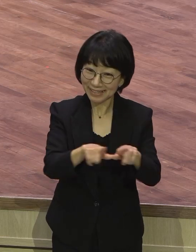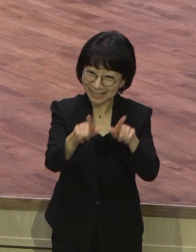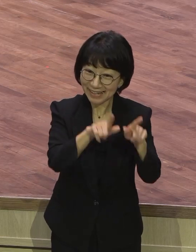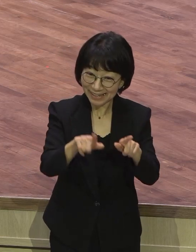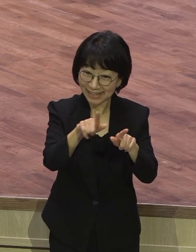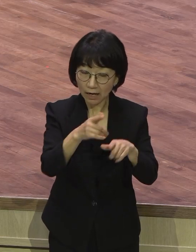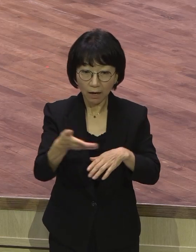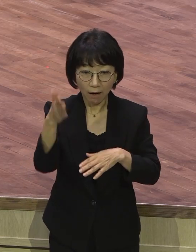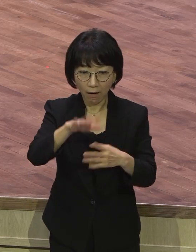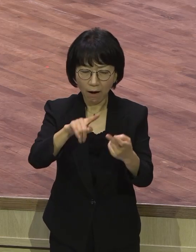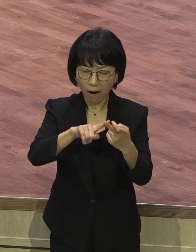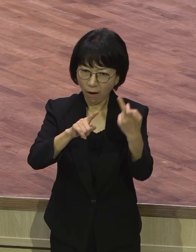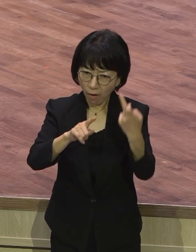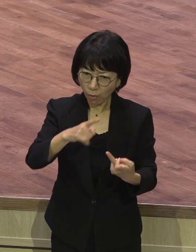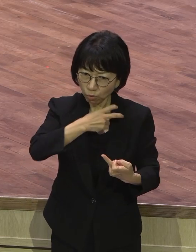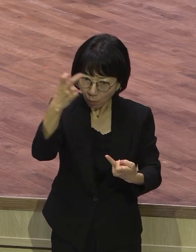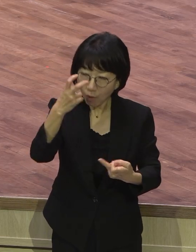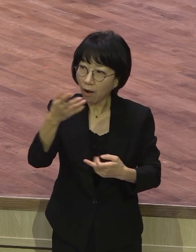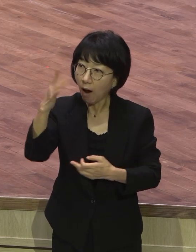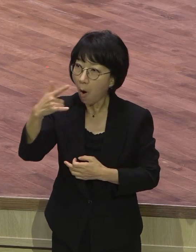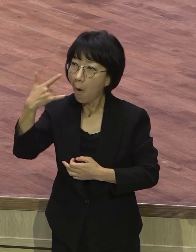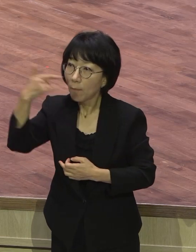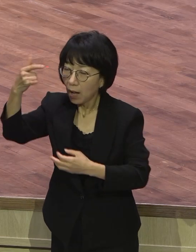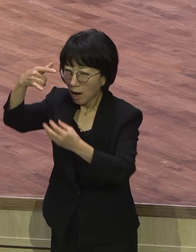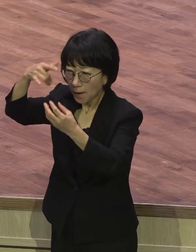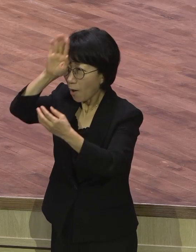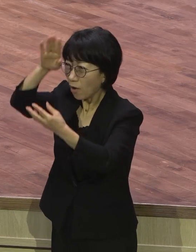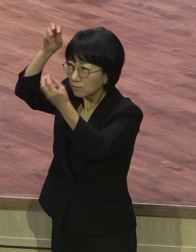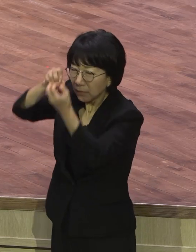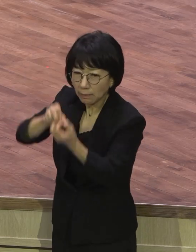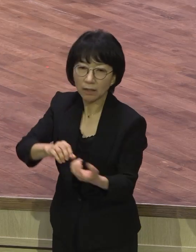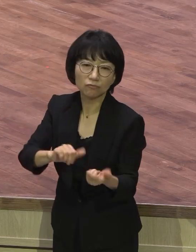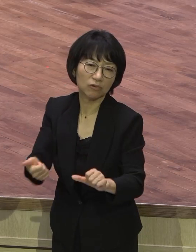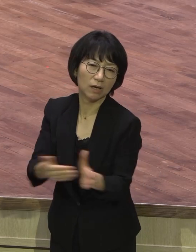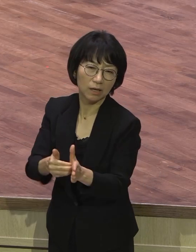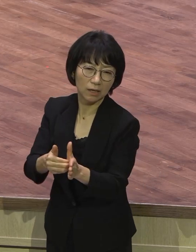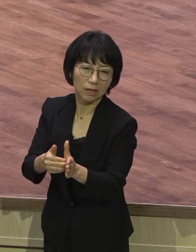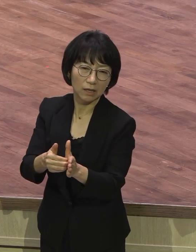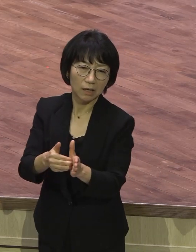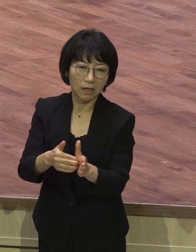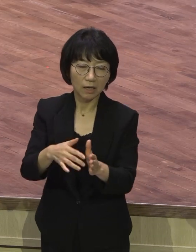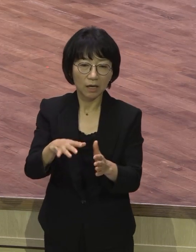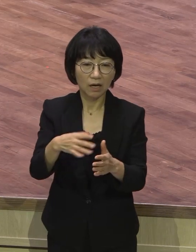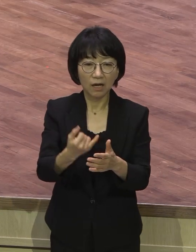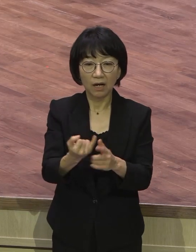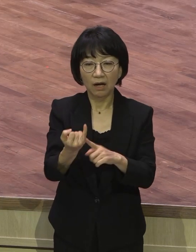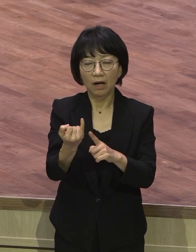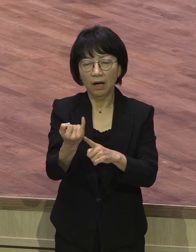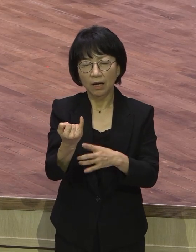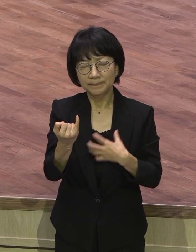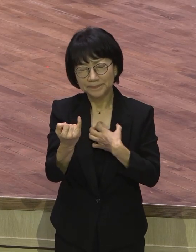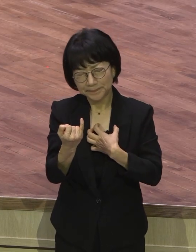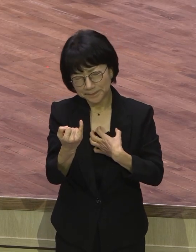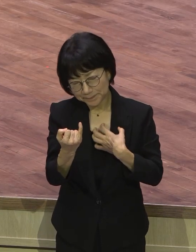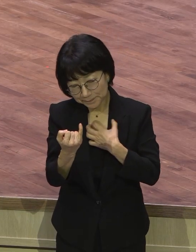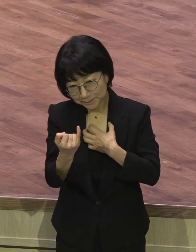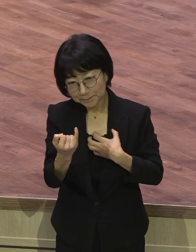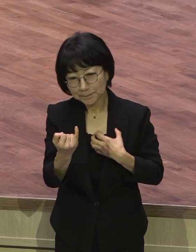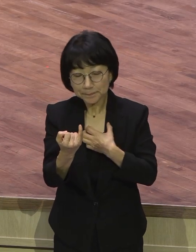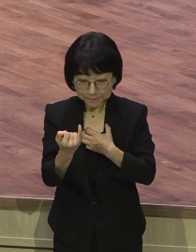촉망되던 남동생 마주도 어머니 같은 병에 걸려서 죽고 말았어 그래서 너무 괴롭고 힘들어